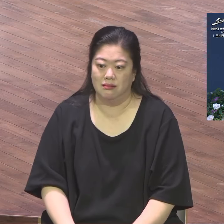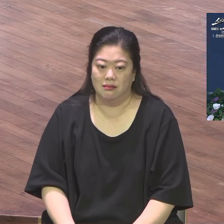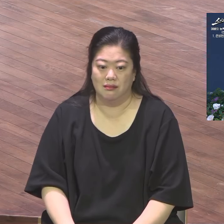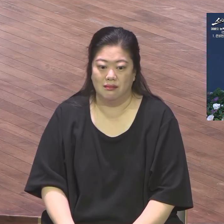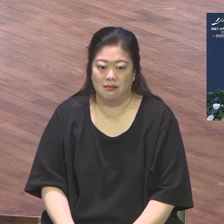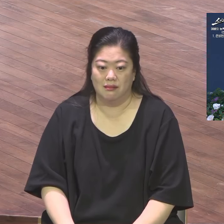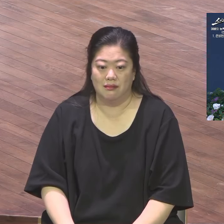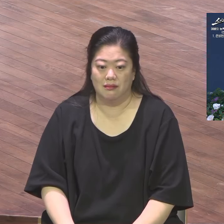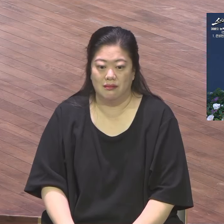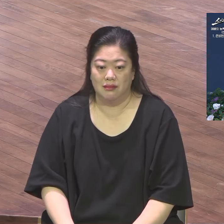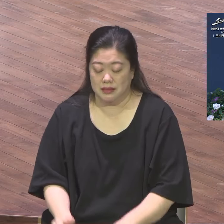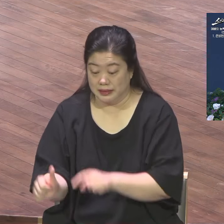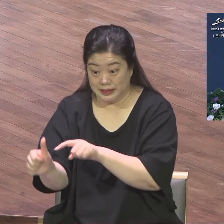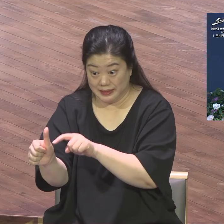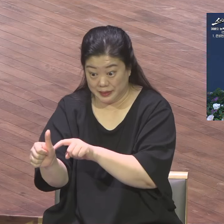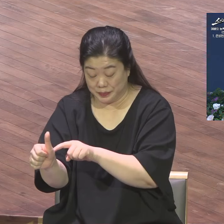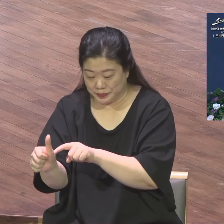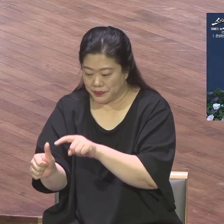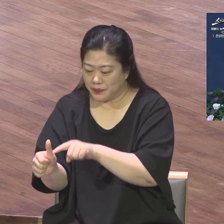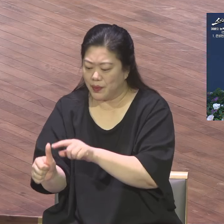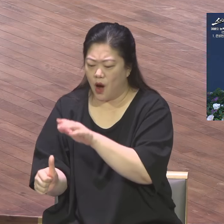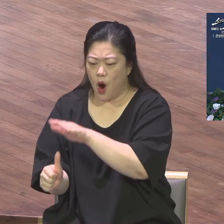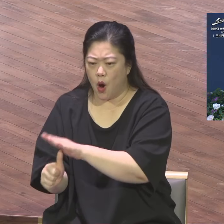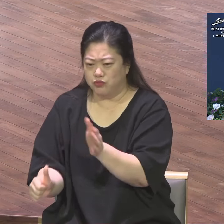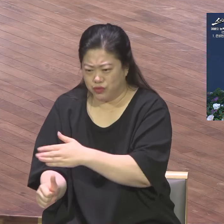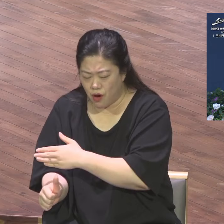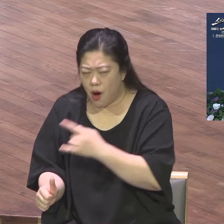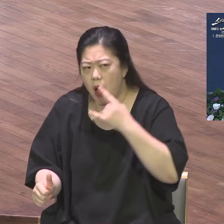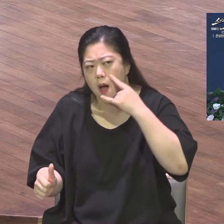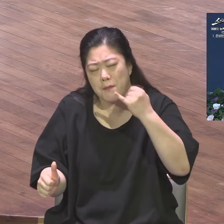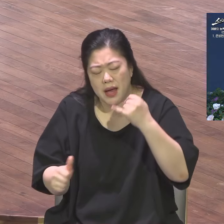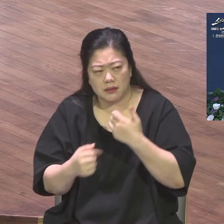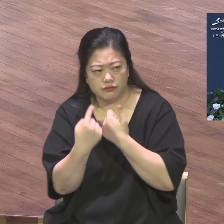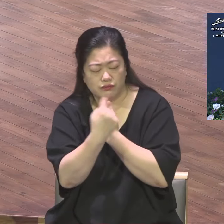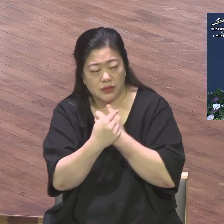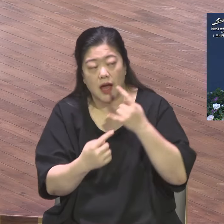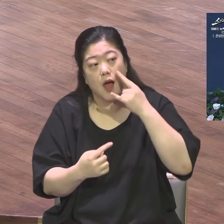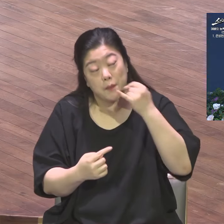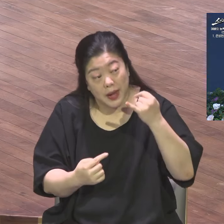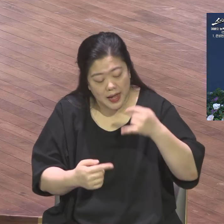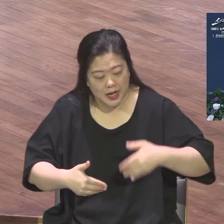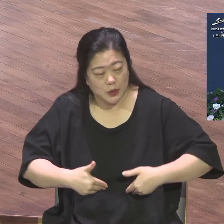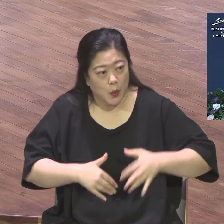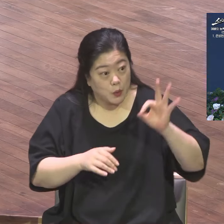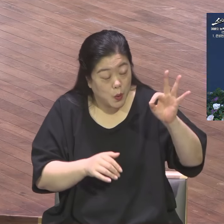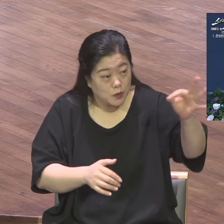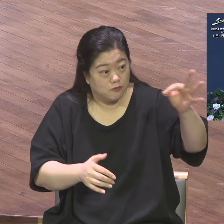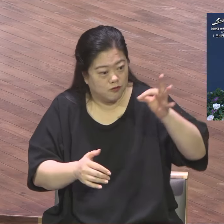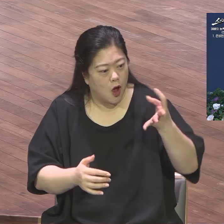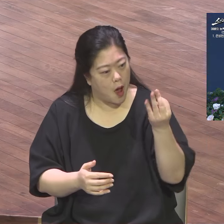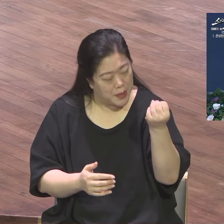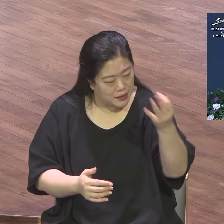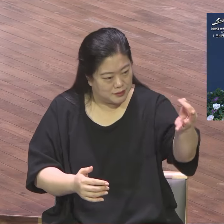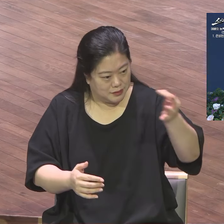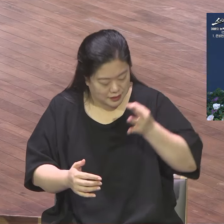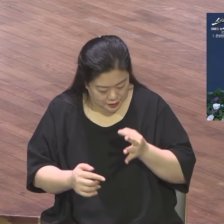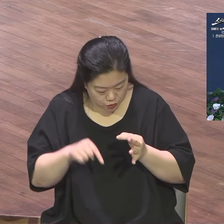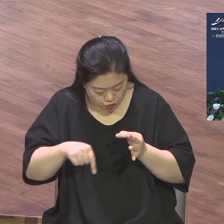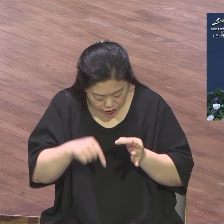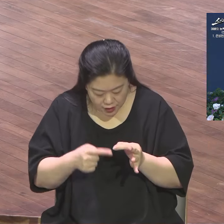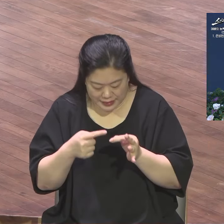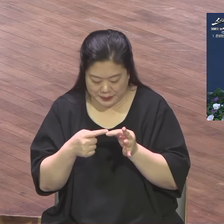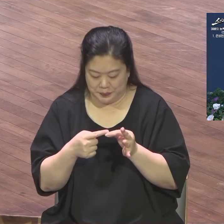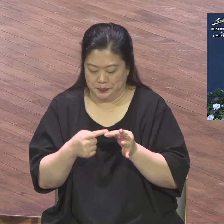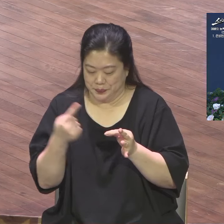록펠러가 어려서부터 어머니 용돈 받아 헌금 드리네요. 11조 착지 그